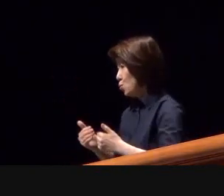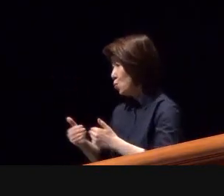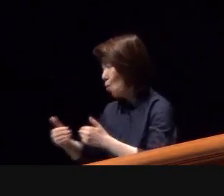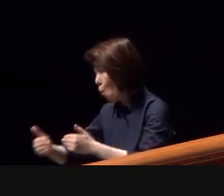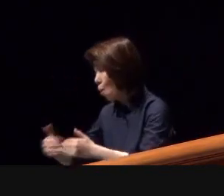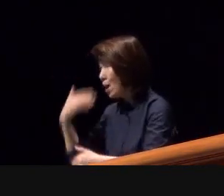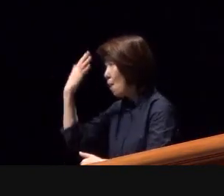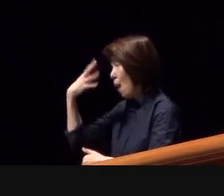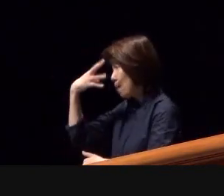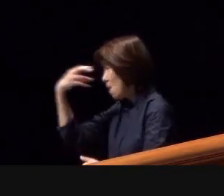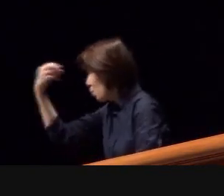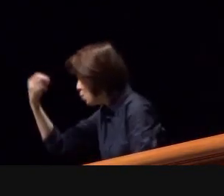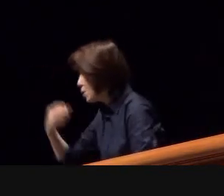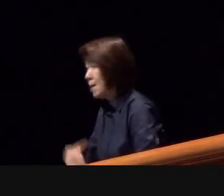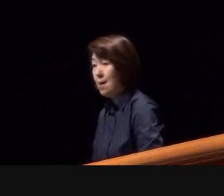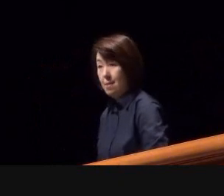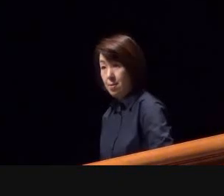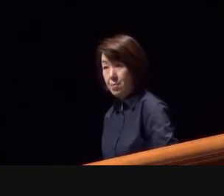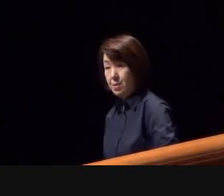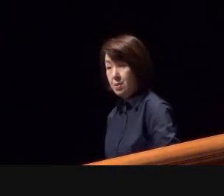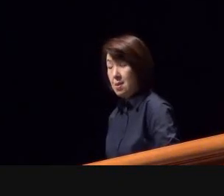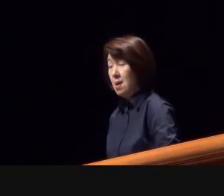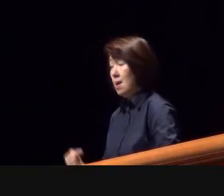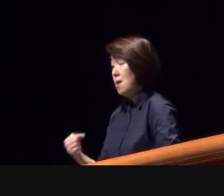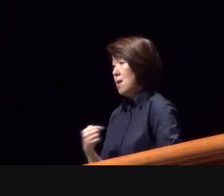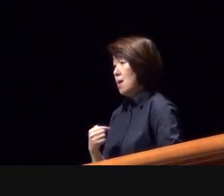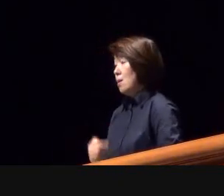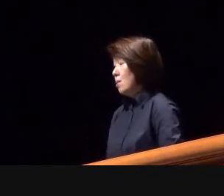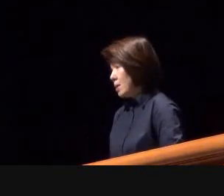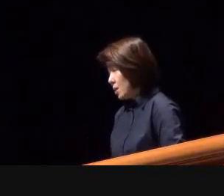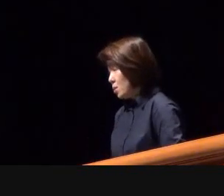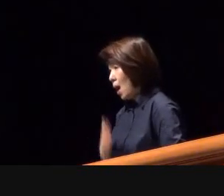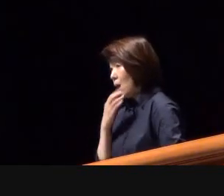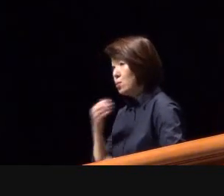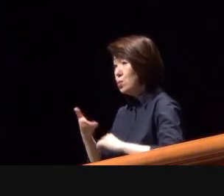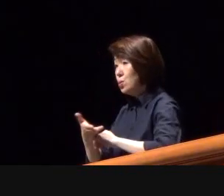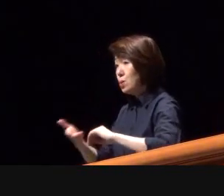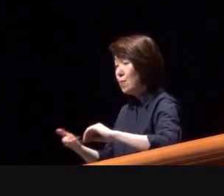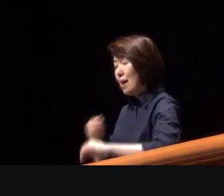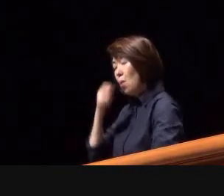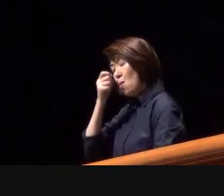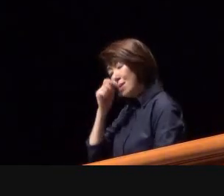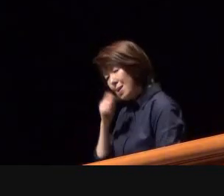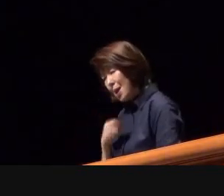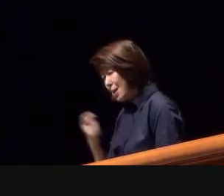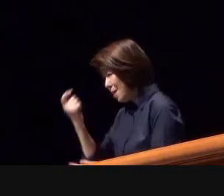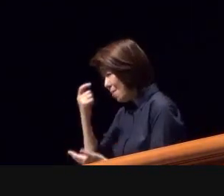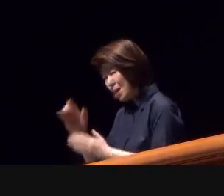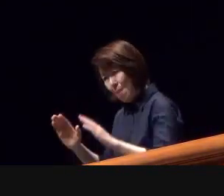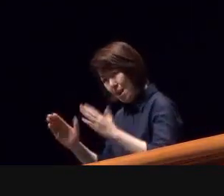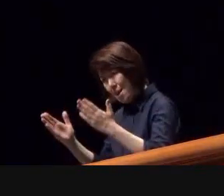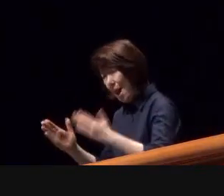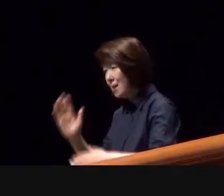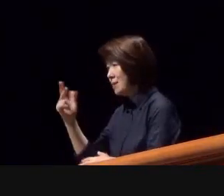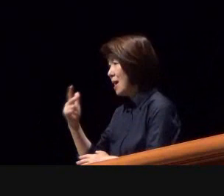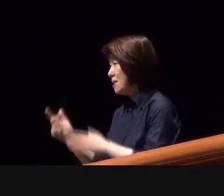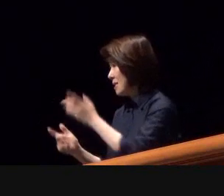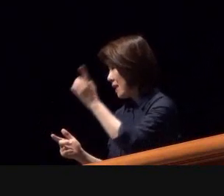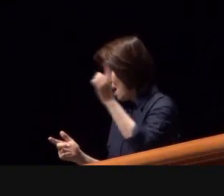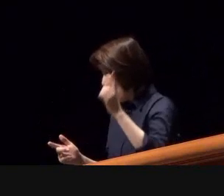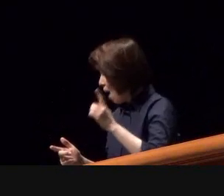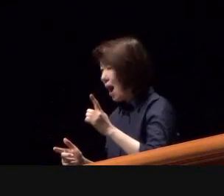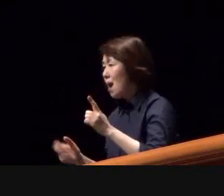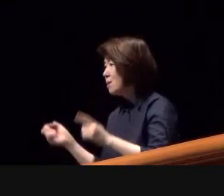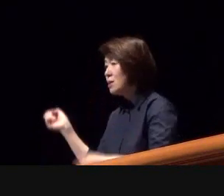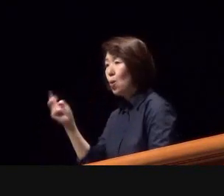んまとしてやられる。私はですね、福島の悲劇に丸ぼうとしない政治家、二度